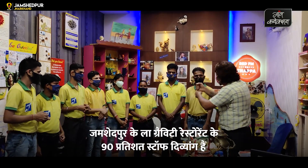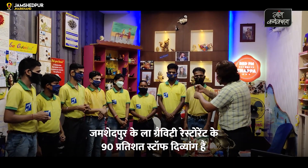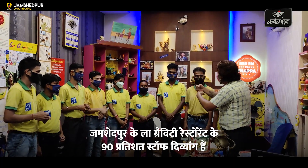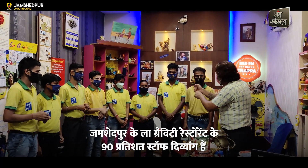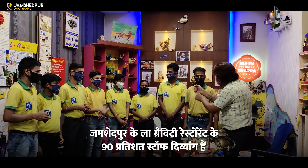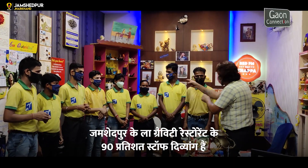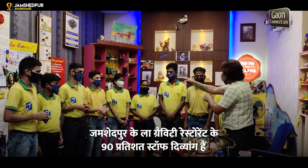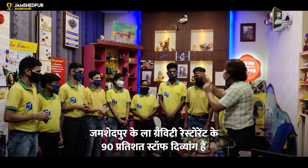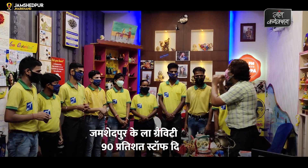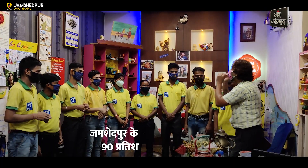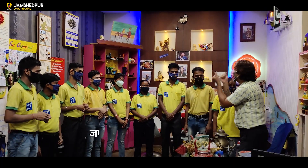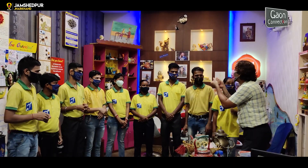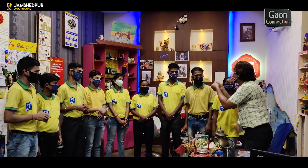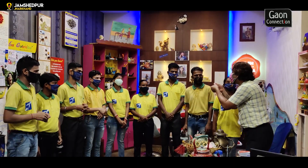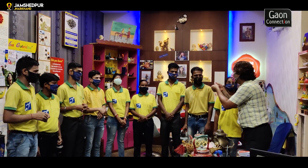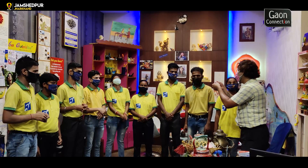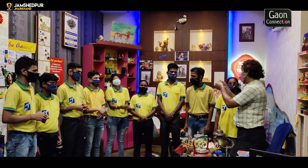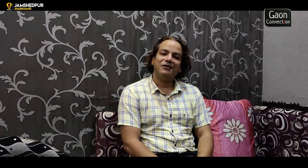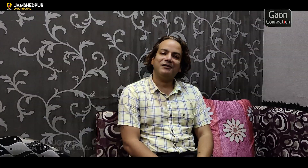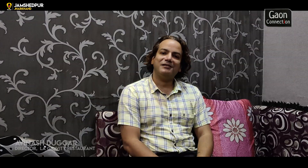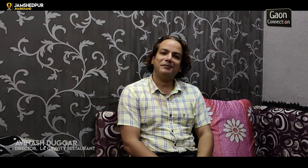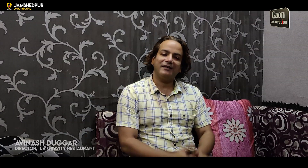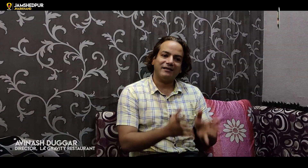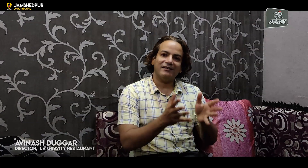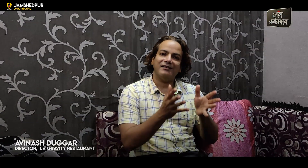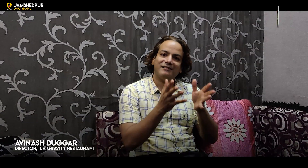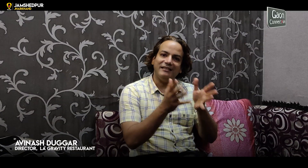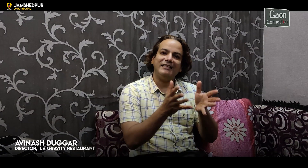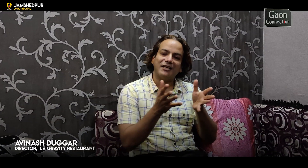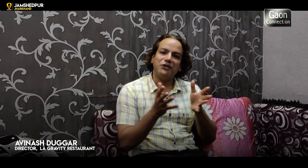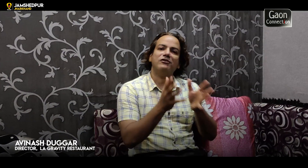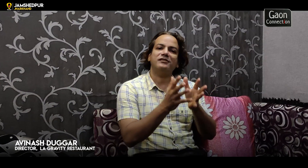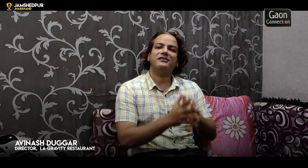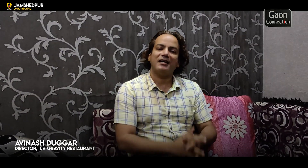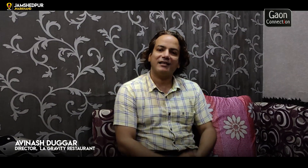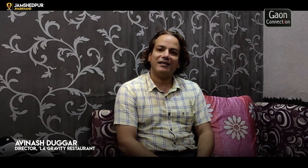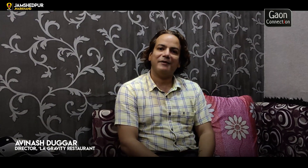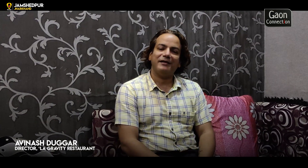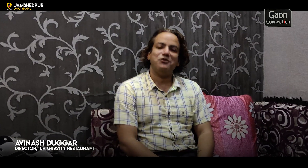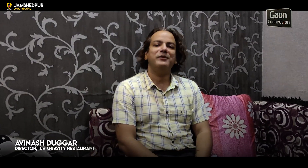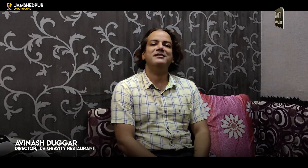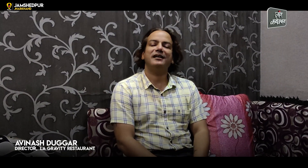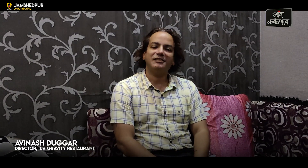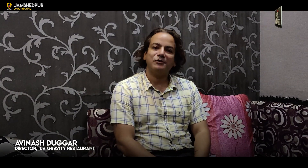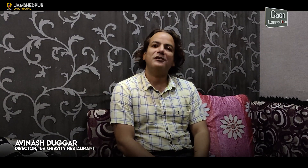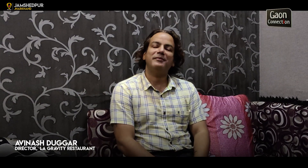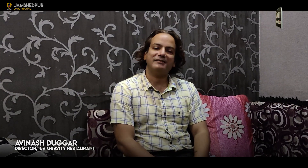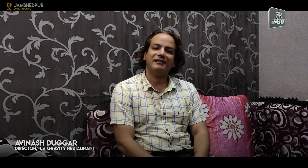करियर में जॉब छोड़ के कुछ नया करना चाहा और जब एक टी का कियोस्क स्टार्ट किया मैंने, जो मैं जेआरडी स्पोर्ट्स कॉम्प्लेक्स के